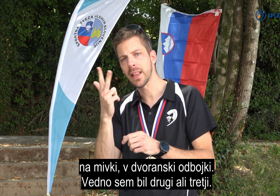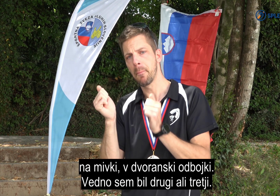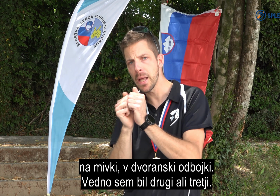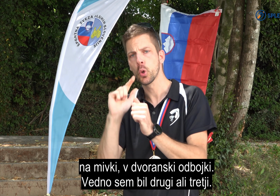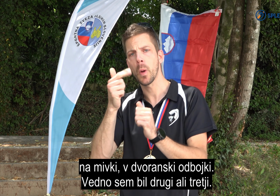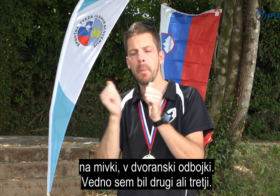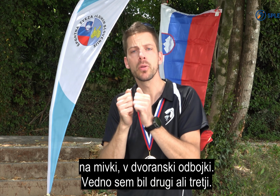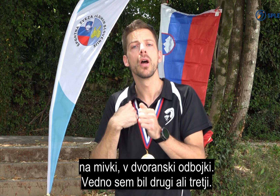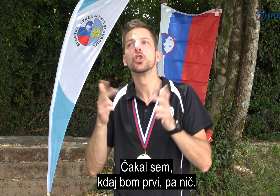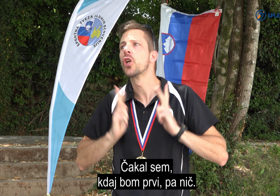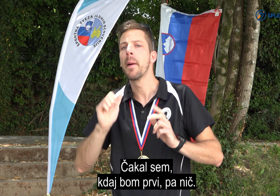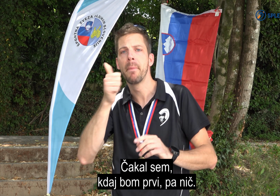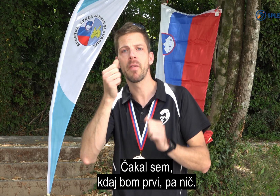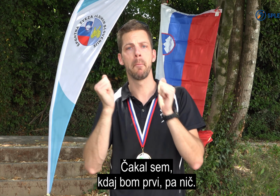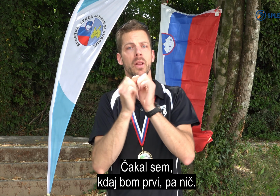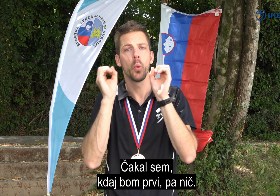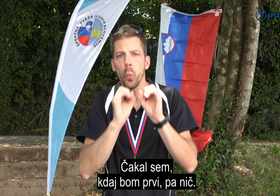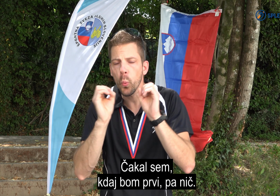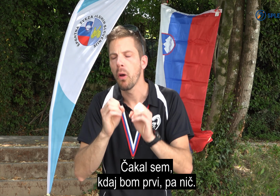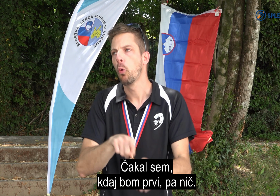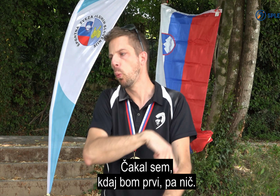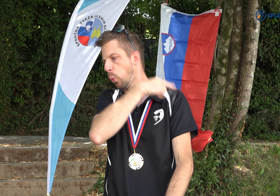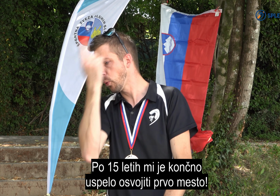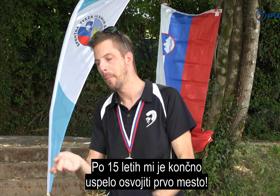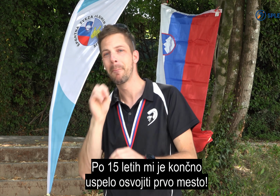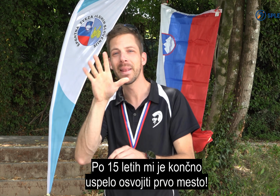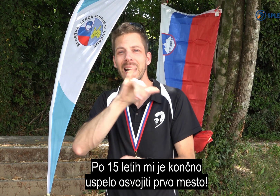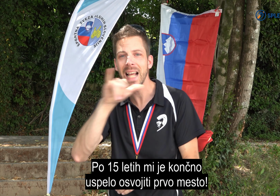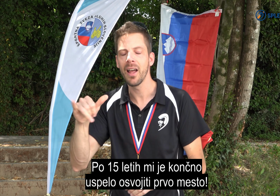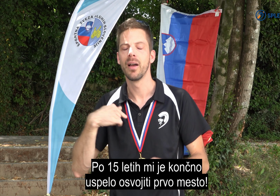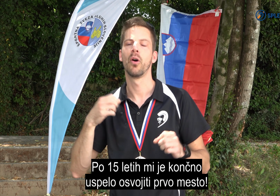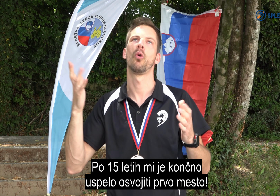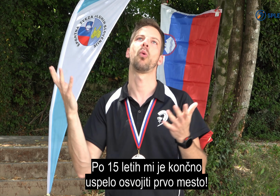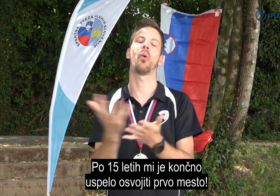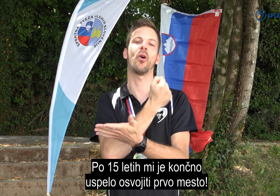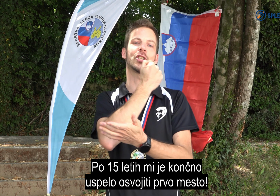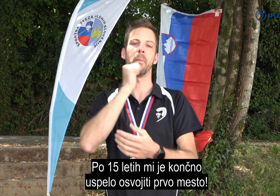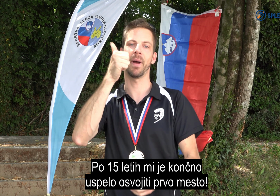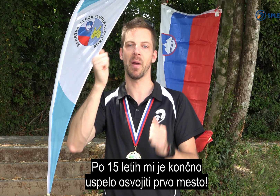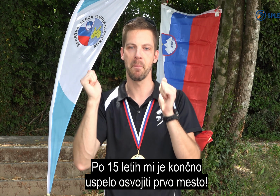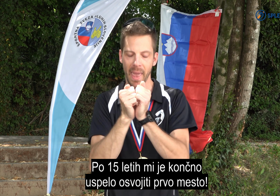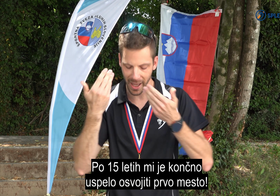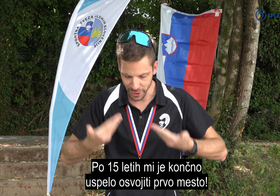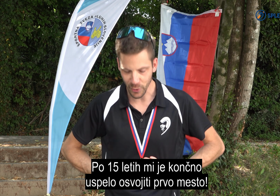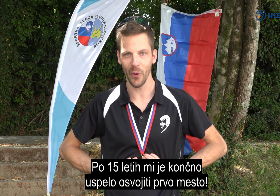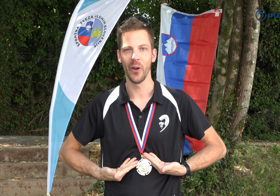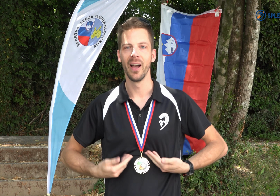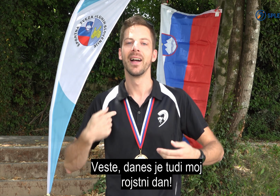Vedno sem bil drugi ali tretji, čakal sem, kdaj bom prvi, pa nič. Po 15 letih mi je končno uspelo